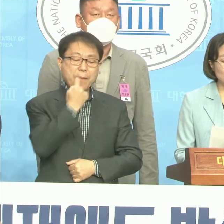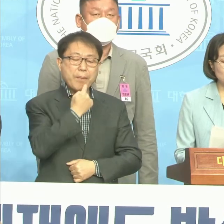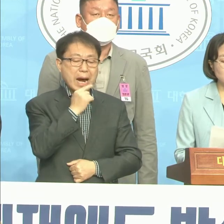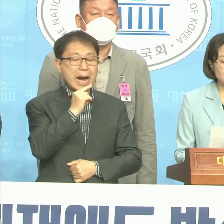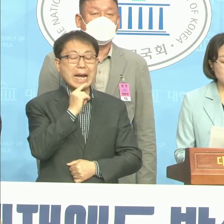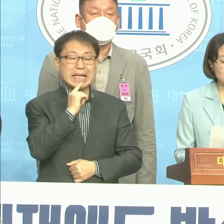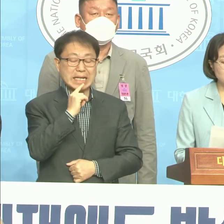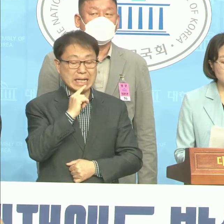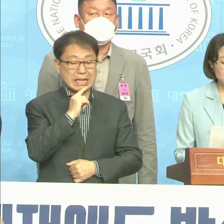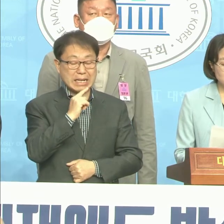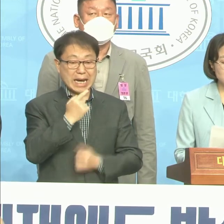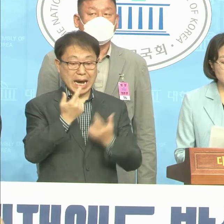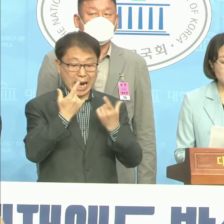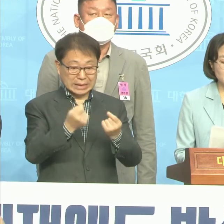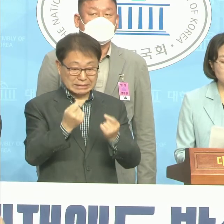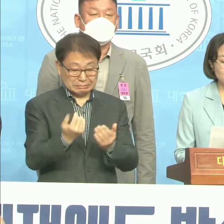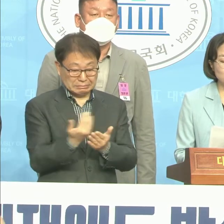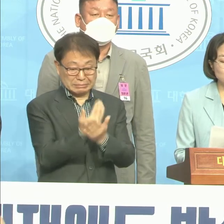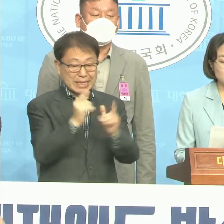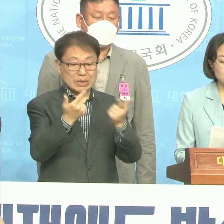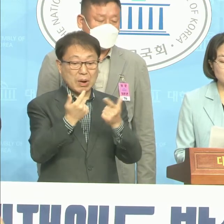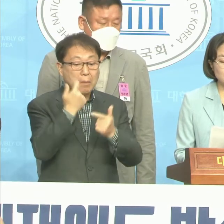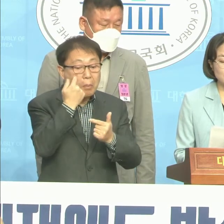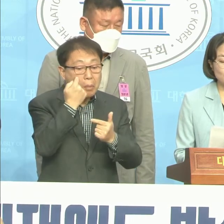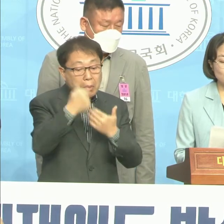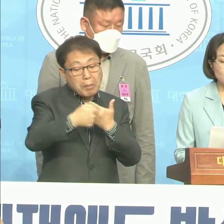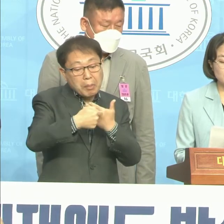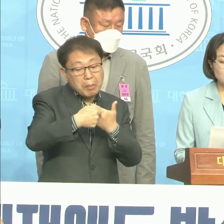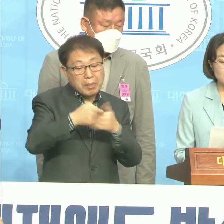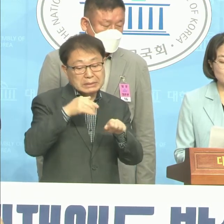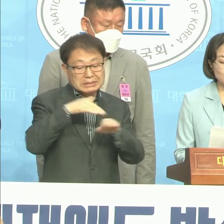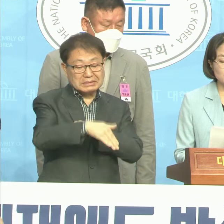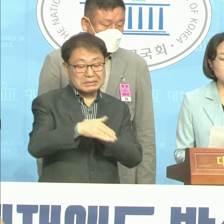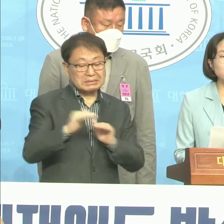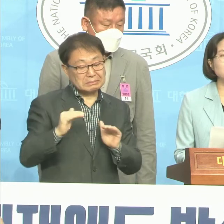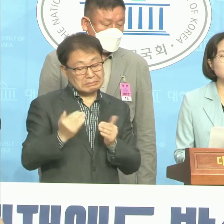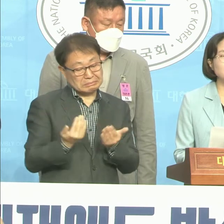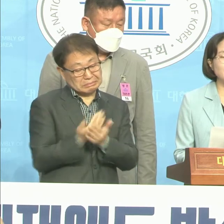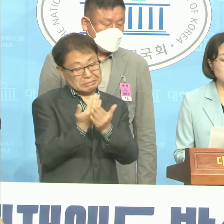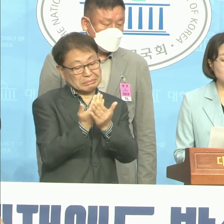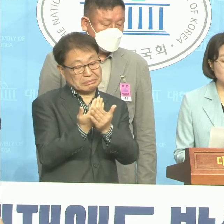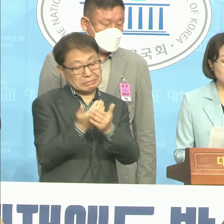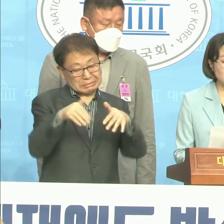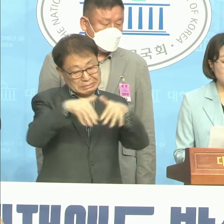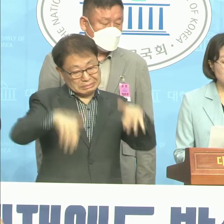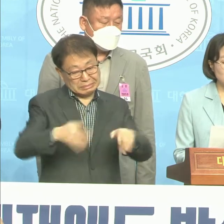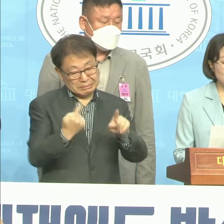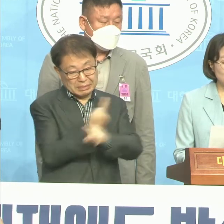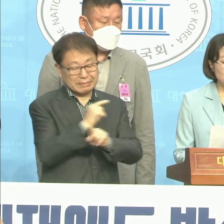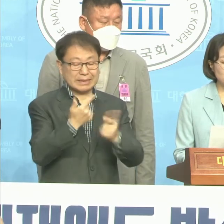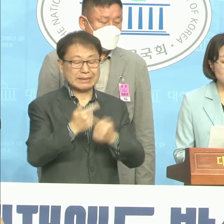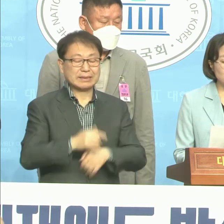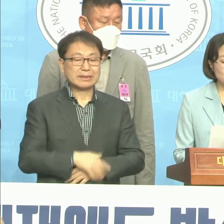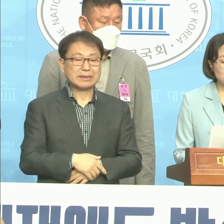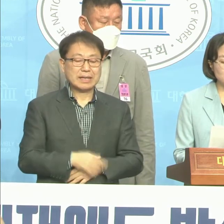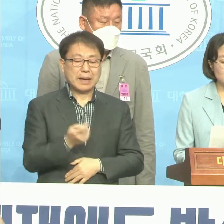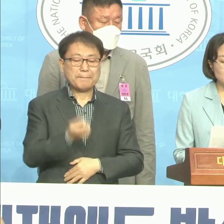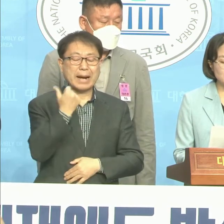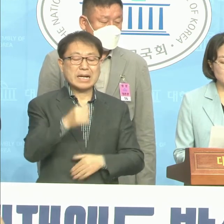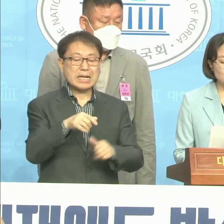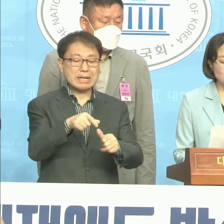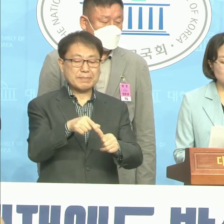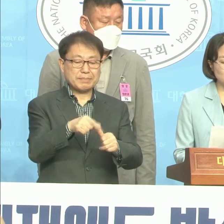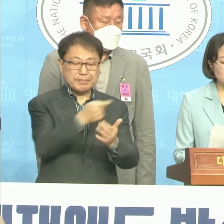하는 동방 승 성장이나 보여주기 씩 동반성장 조직개편이 아닙니다 조속한 피해구제를